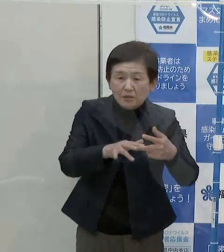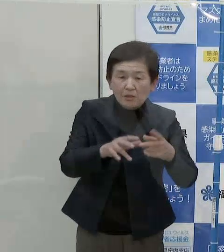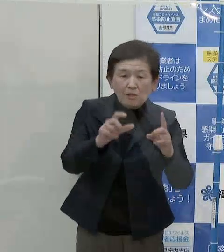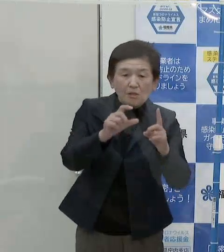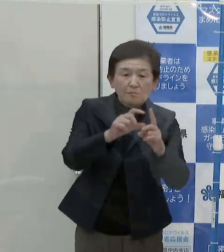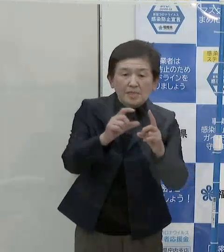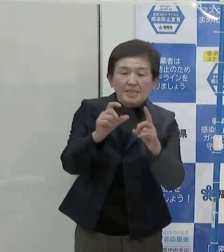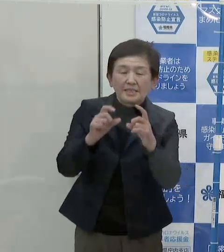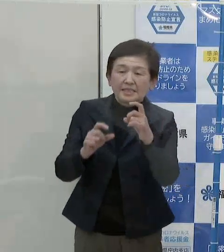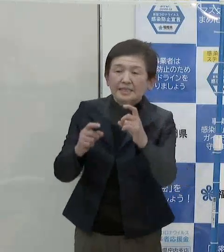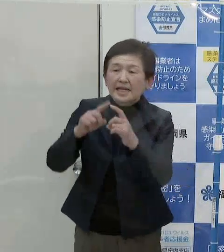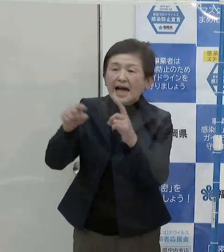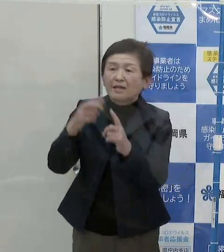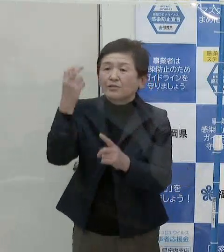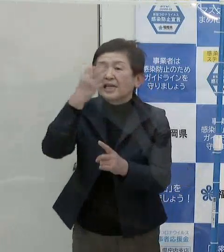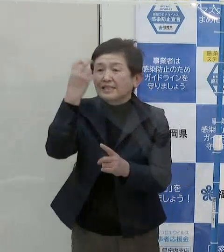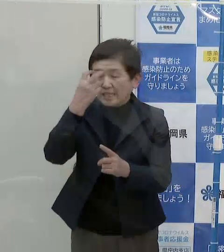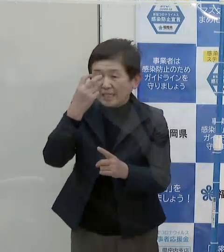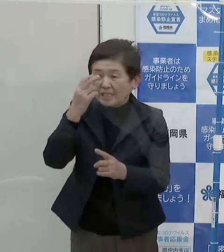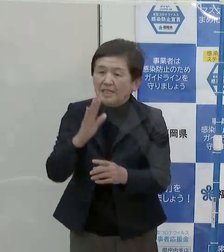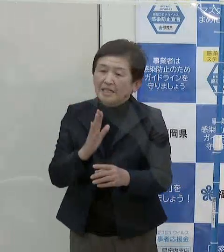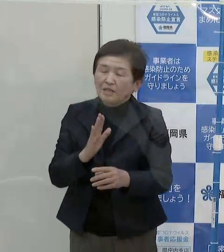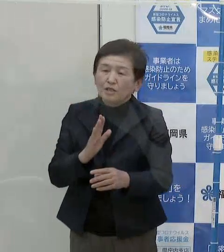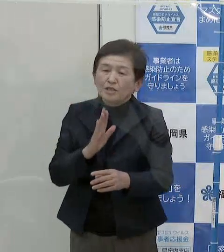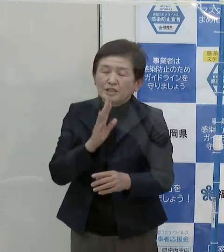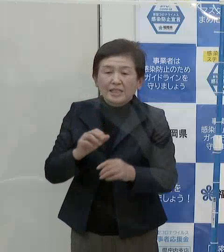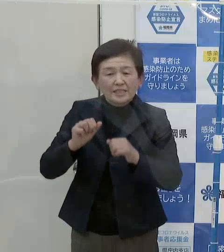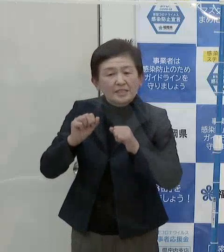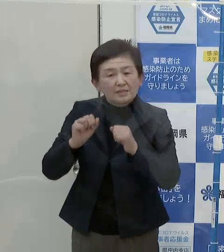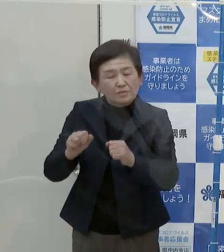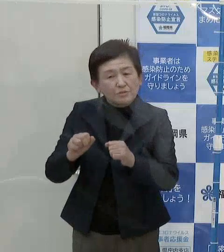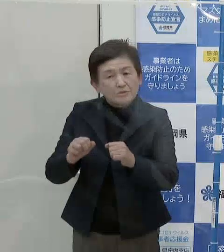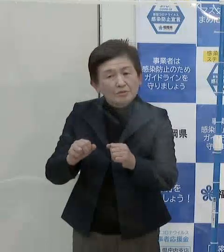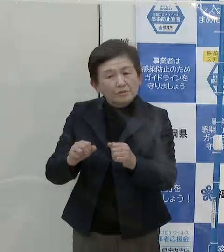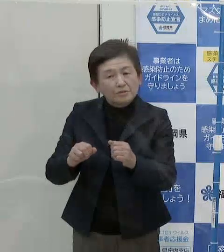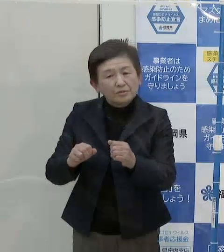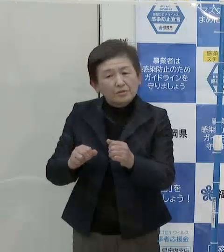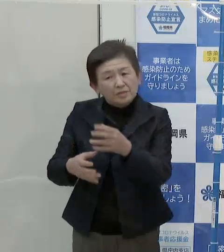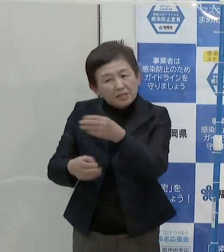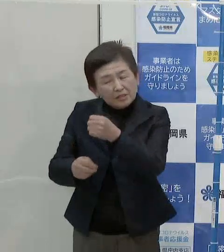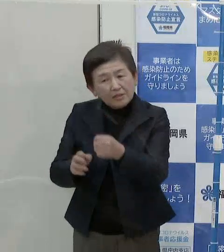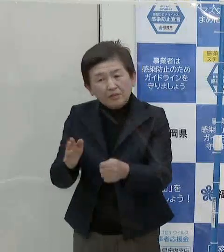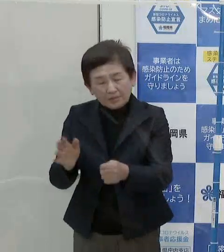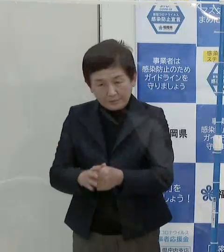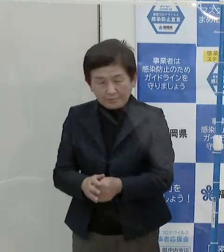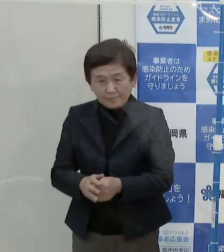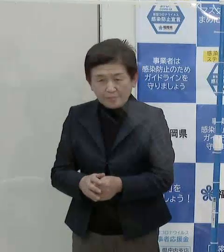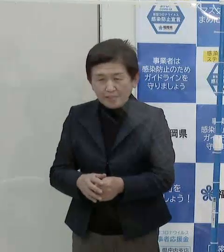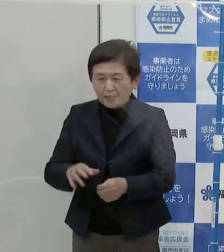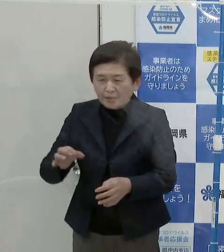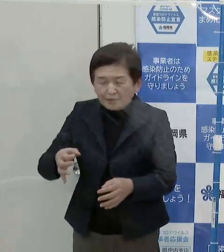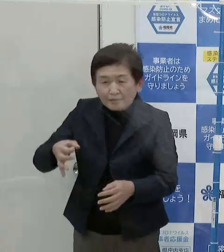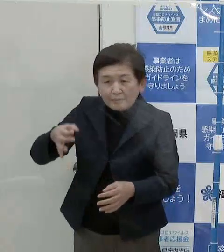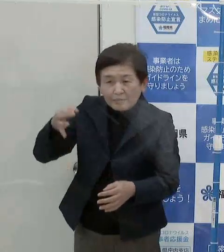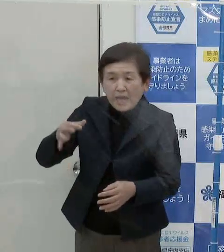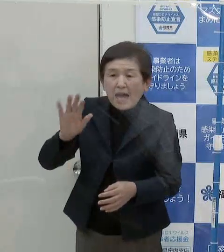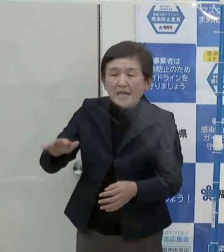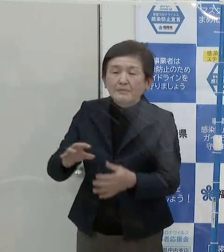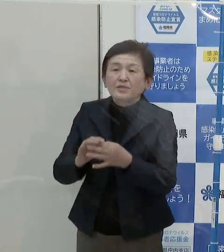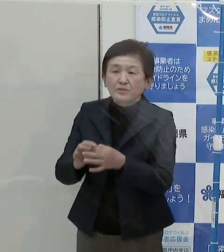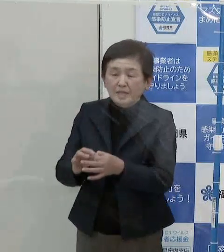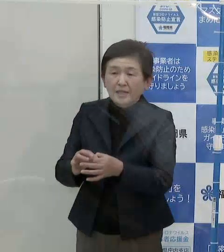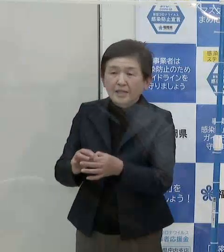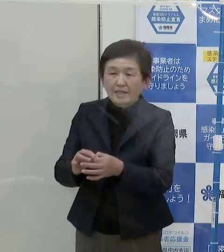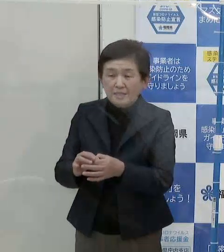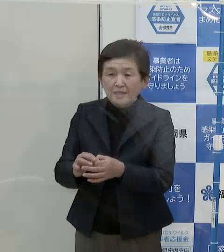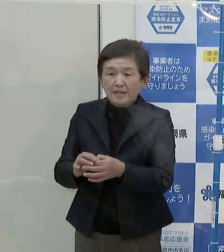の PCR 検査なんですけど、はい、実施時期の目処とかが立っていればいつ頃まで 金額が張りますので、公募